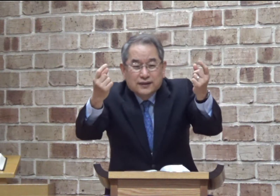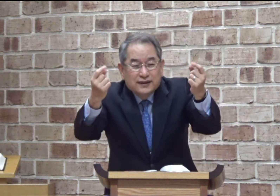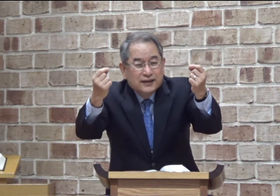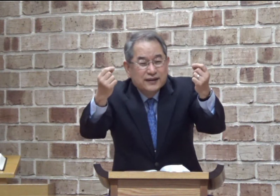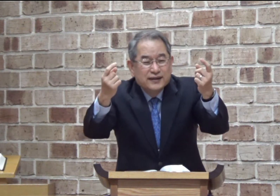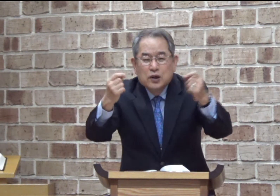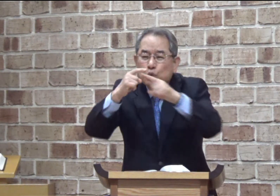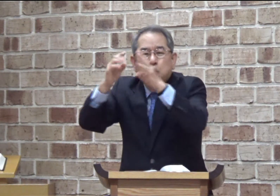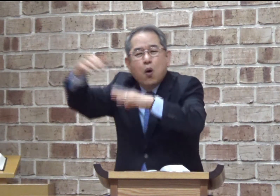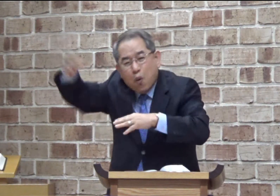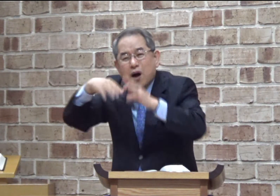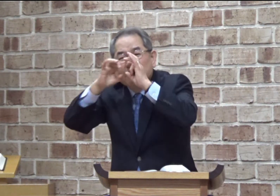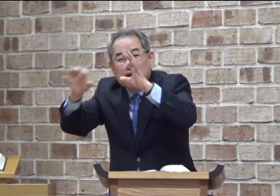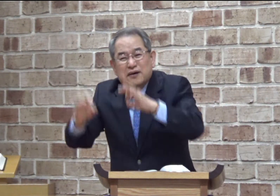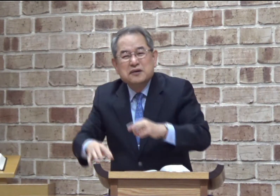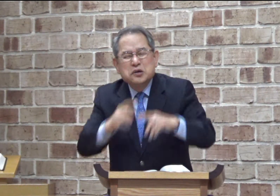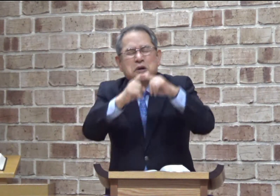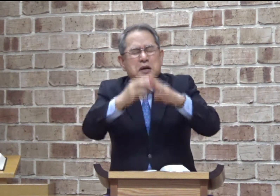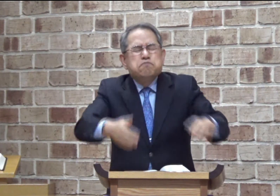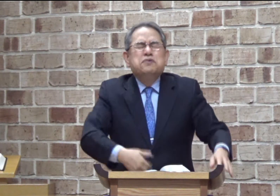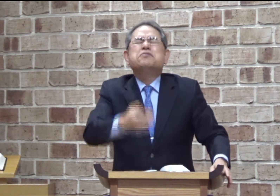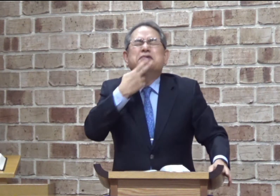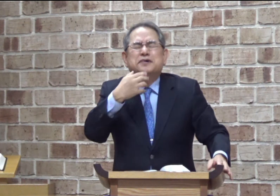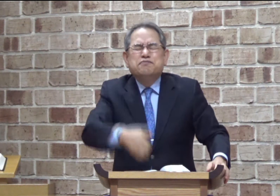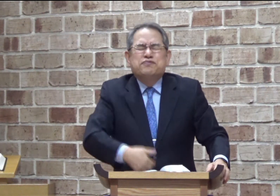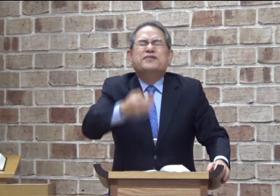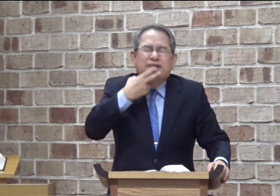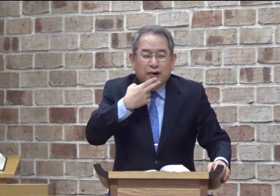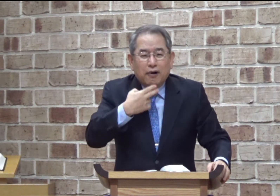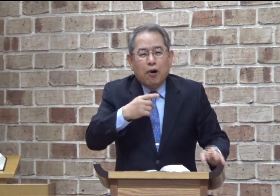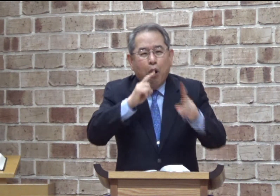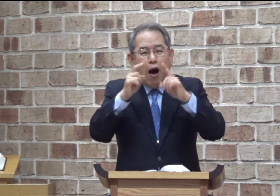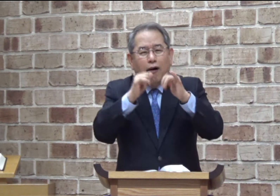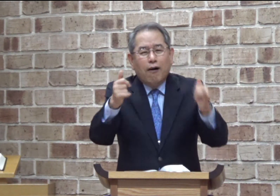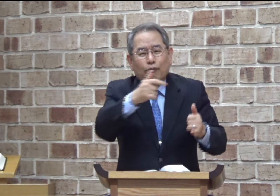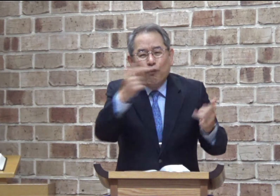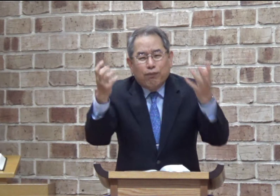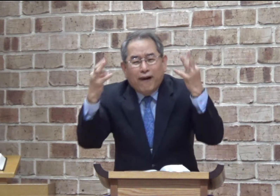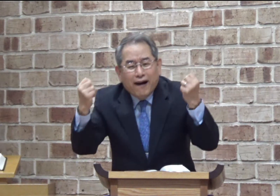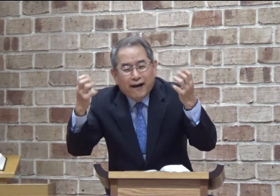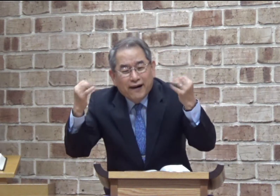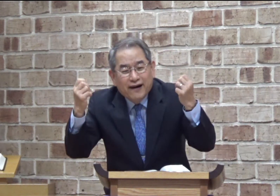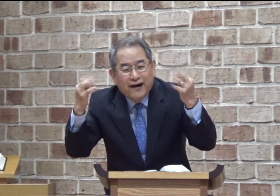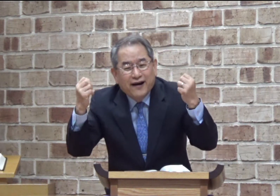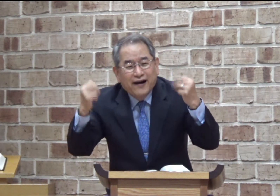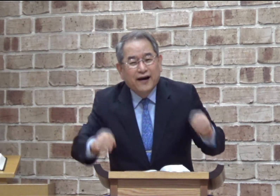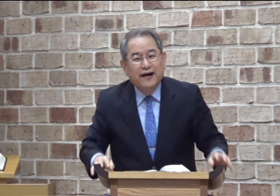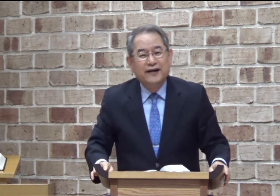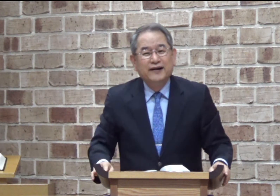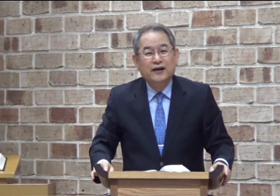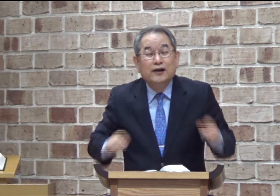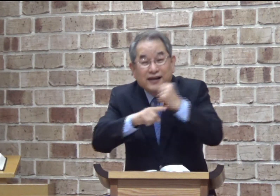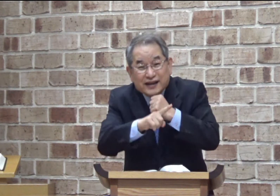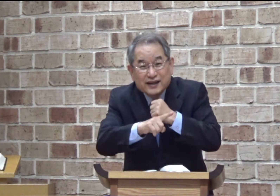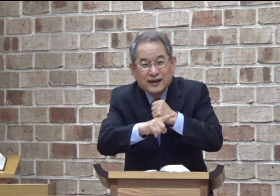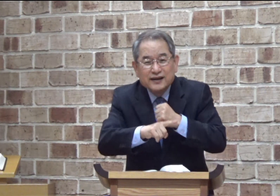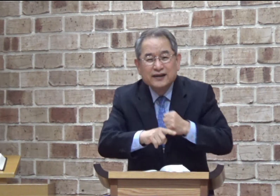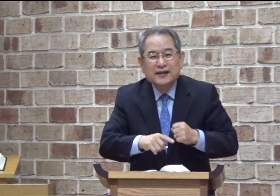없어 라고 말하는 사람들이 많이 있습니다. 그것은 예수님에 대해서 예수님의 가치를